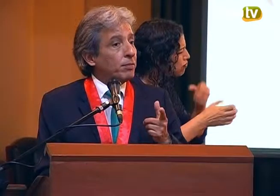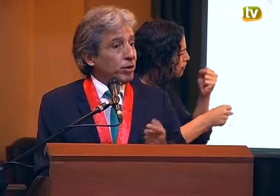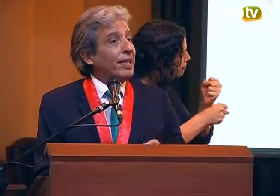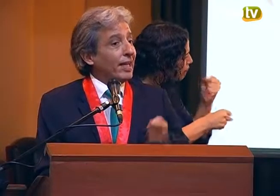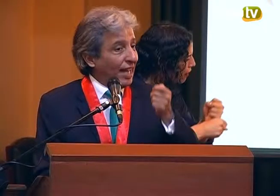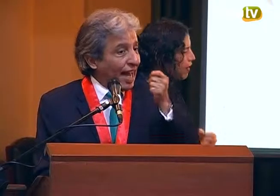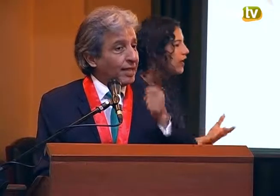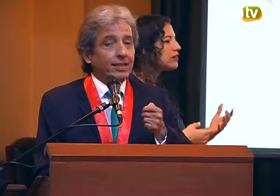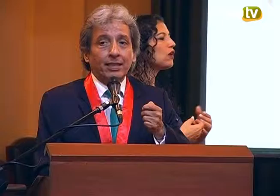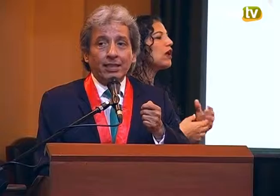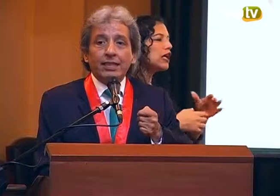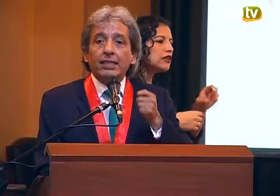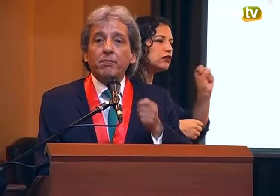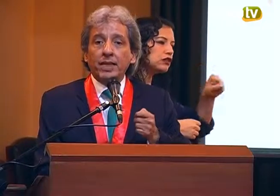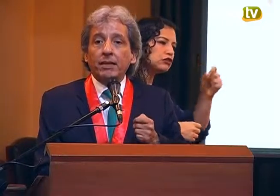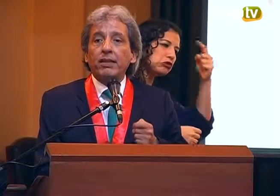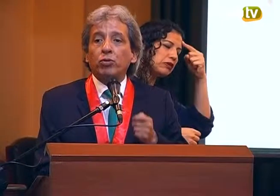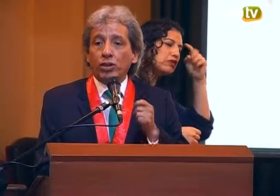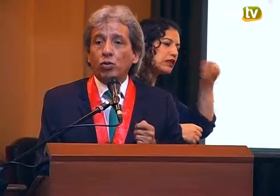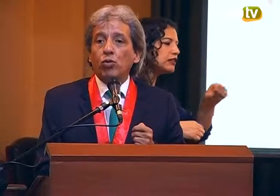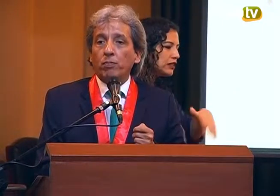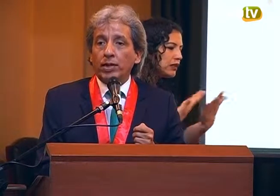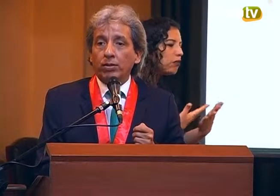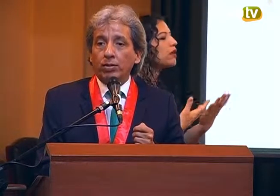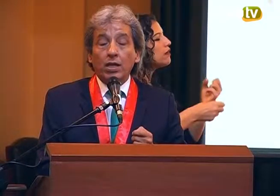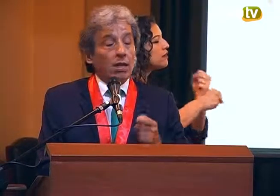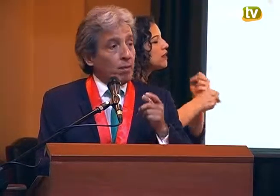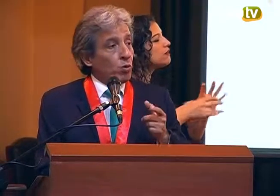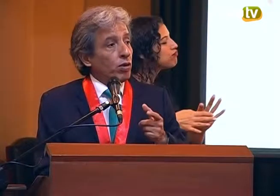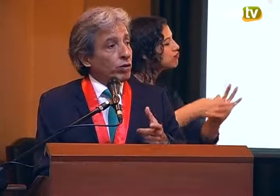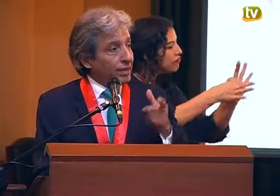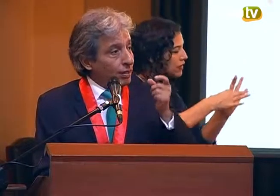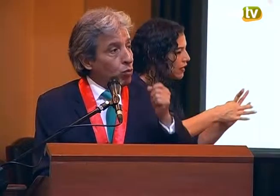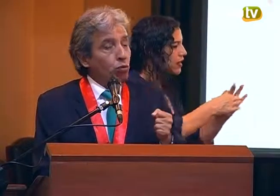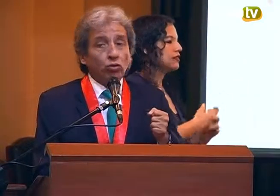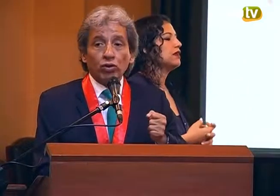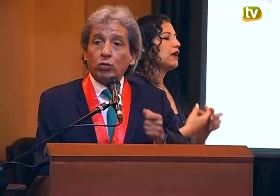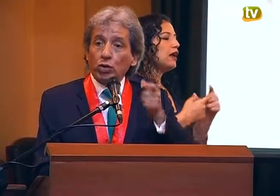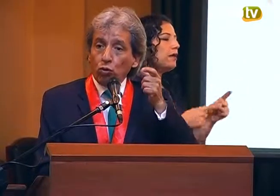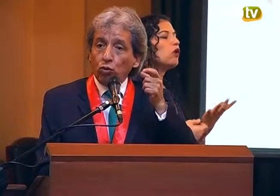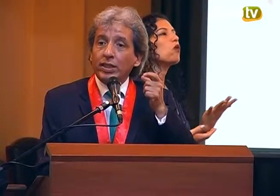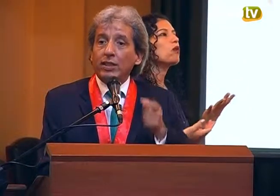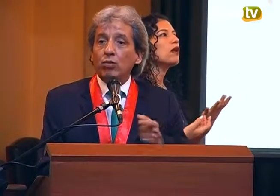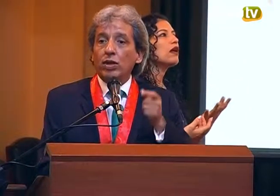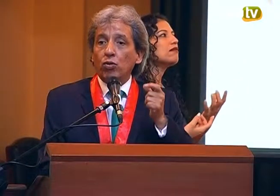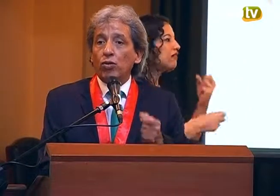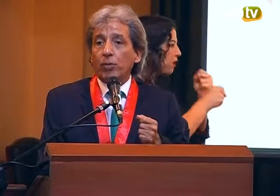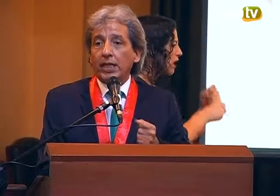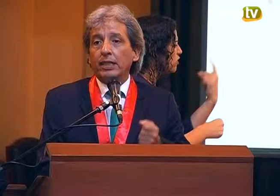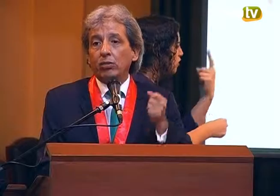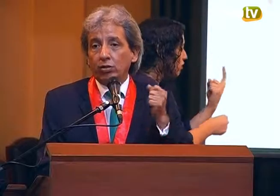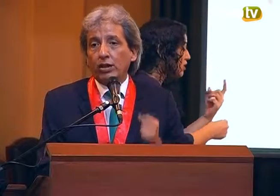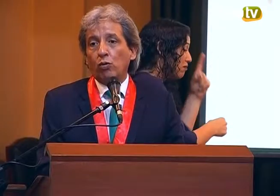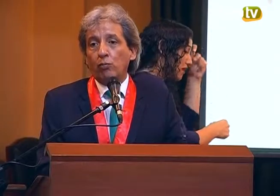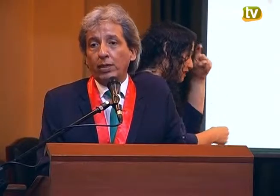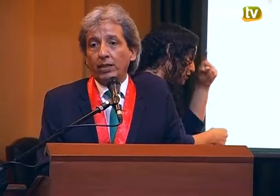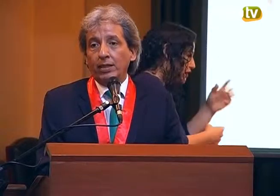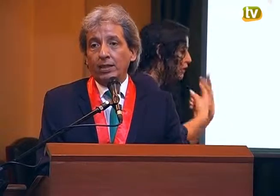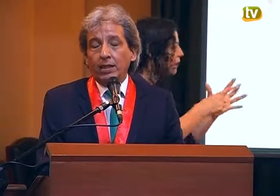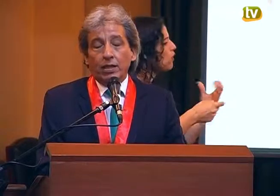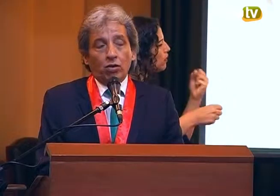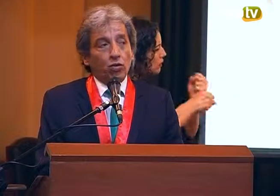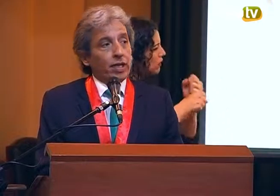se da cuenta pues que hay siempre en la vida procesos complejos, pero cuando se hace juntos y cuando uno se reúne con el objetivo, se